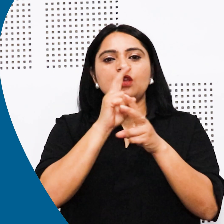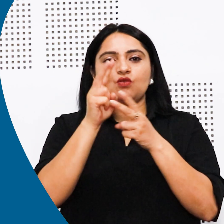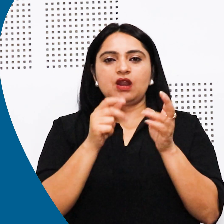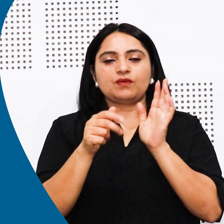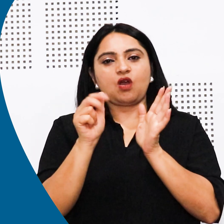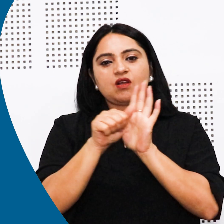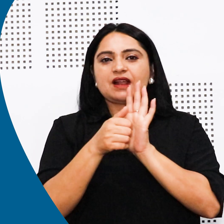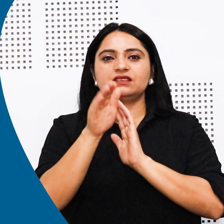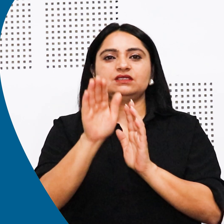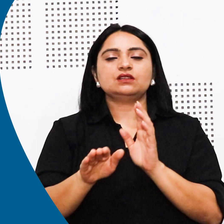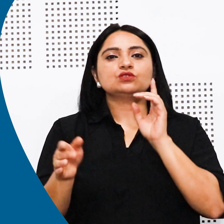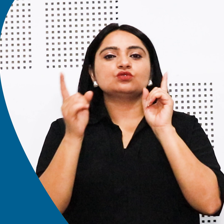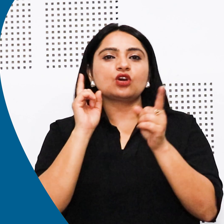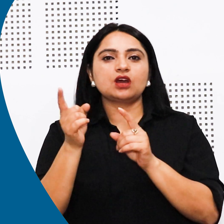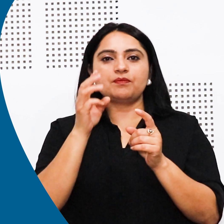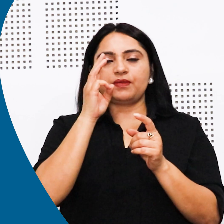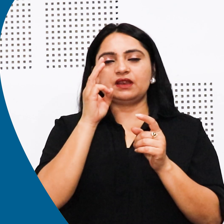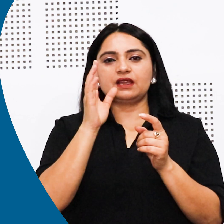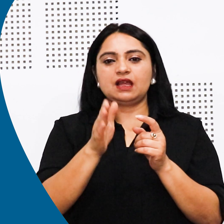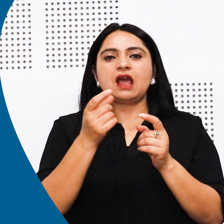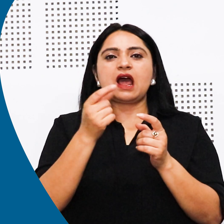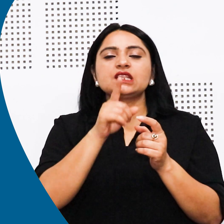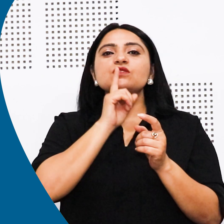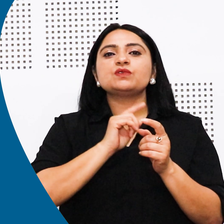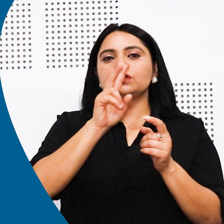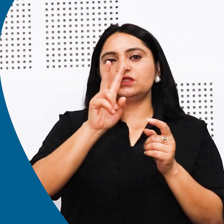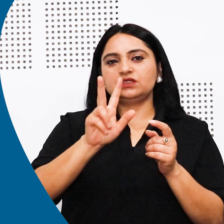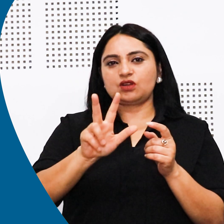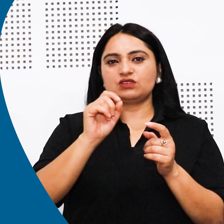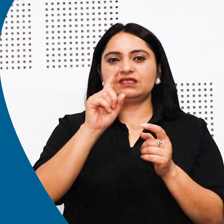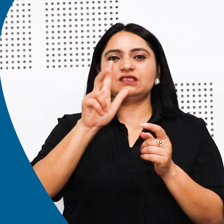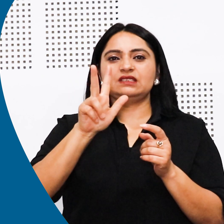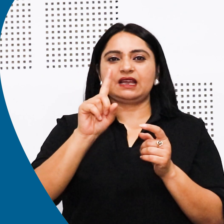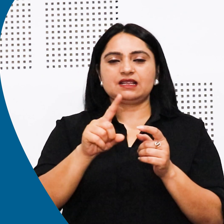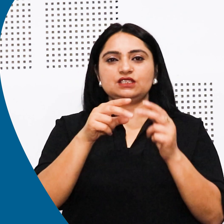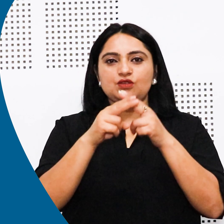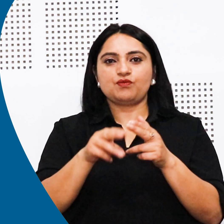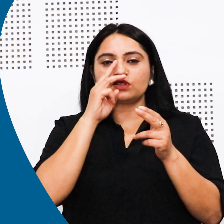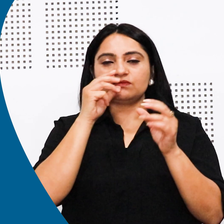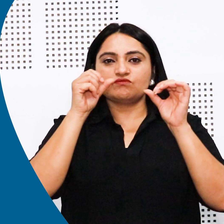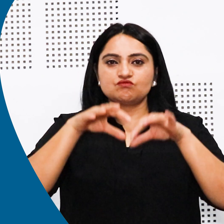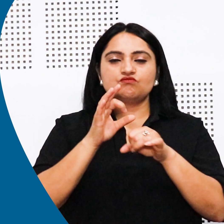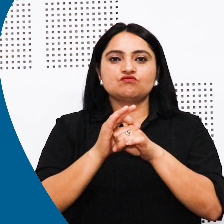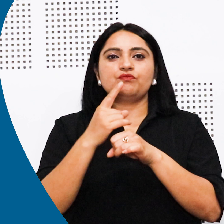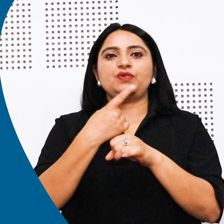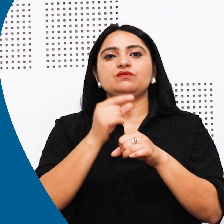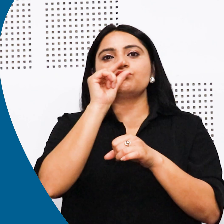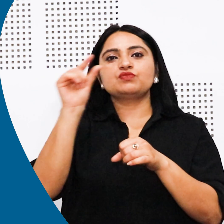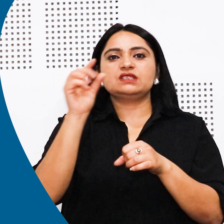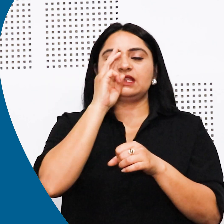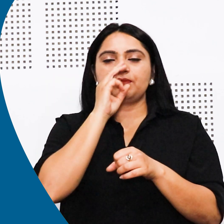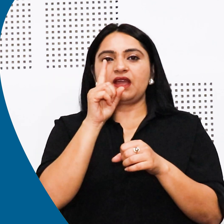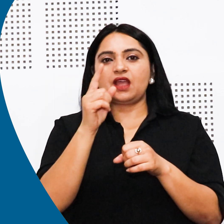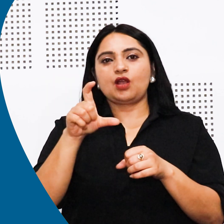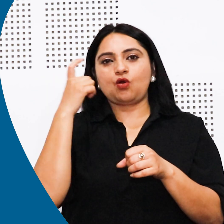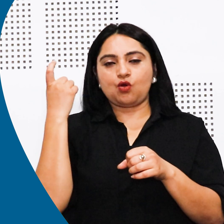अगाडि बढ्नेछौँ। नगरपालिकाले आर्थिक वर्ष 80-81 को बजेटमा विपद व्यवस्थापन शीर्षकमा